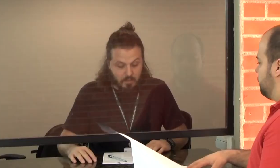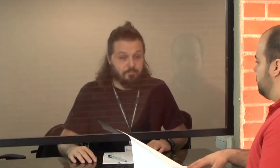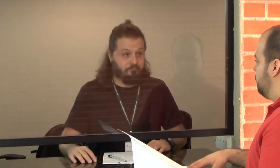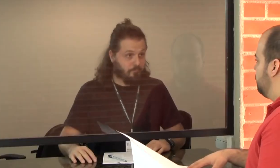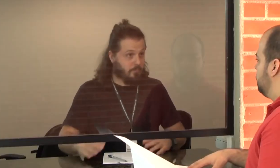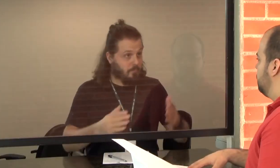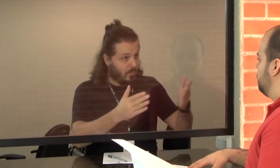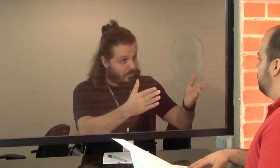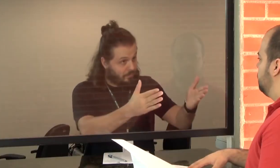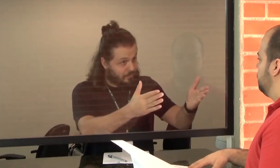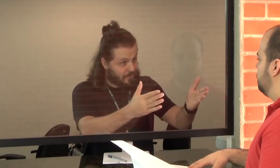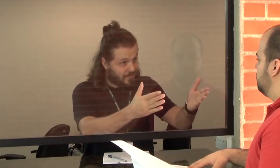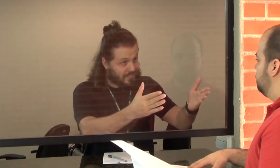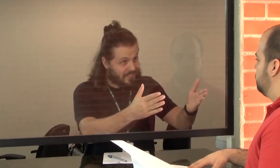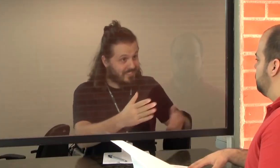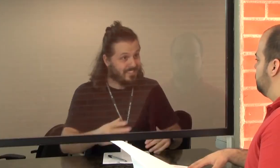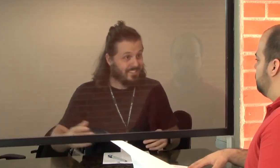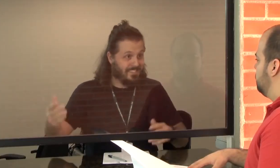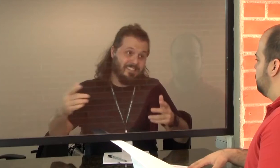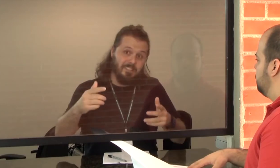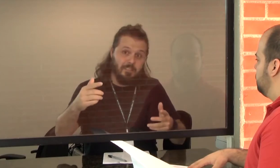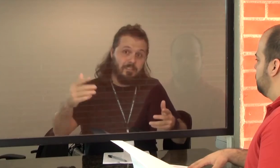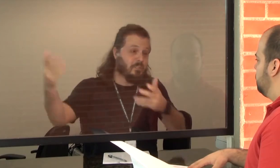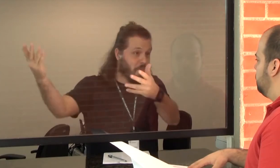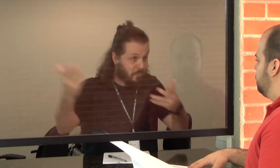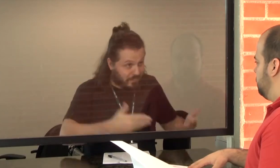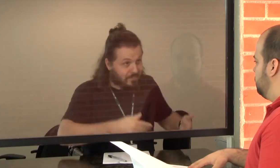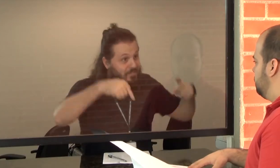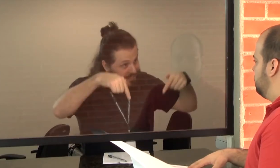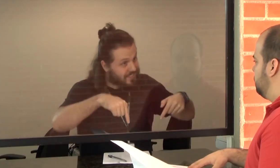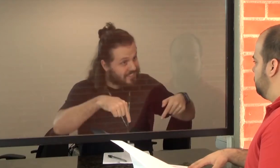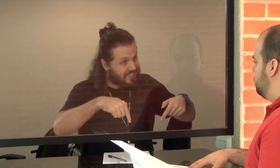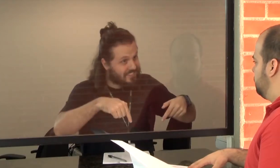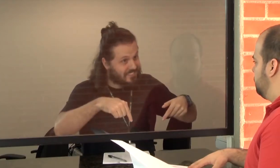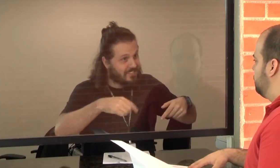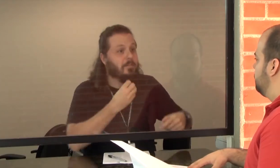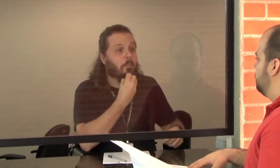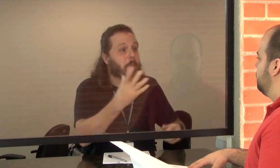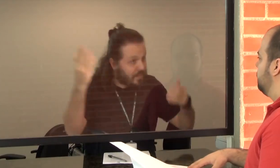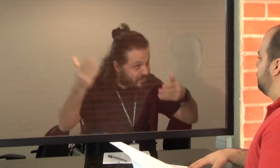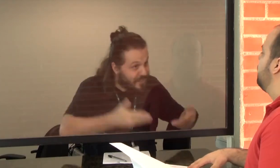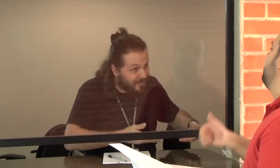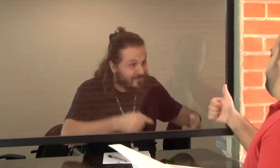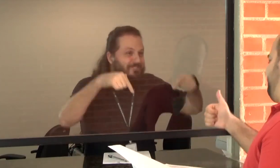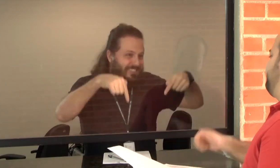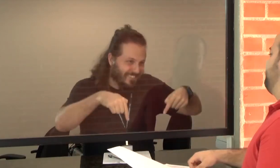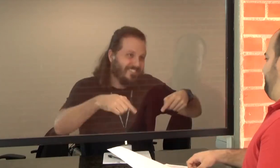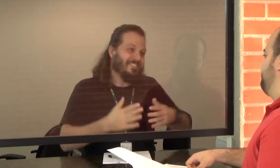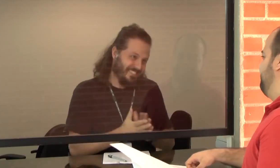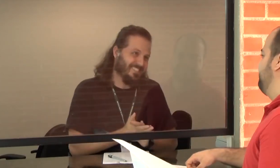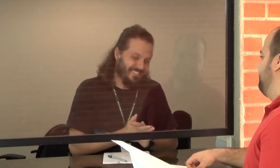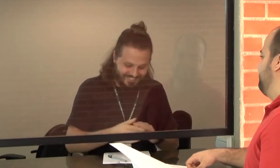Bom, bem-vindo aqui. Seja bem-vindo, seja bem-vindo. Obrigado.